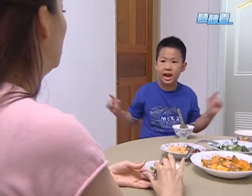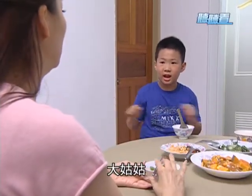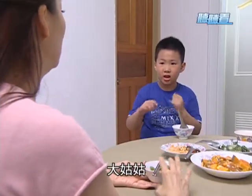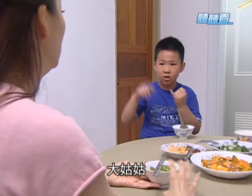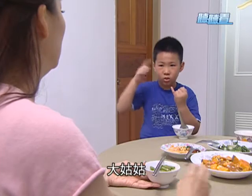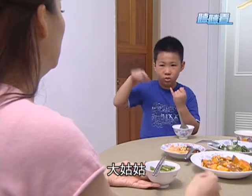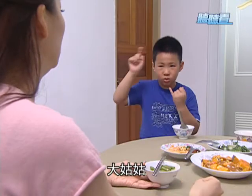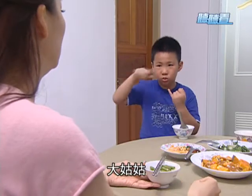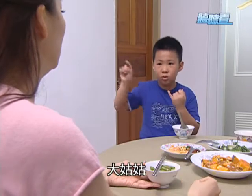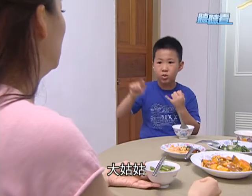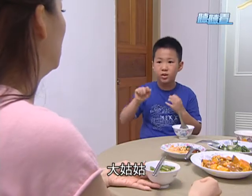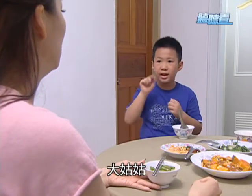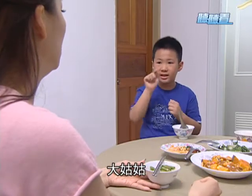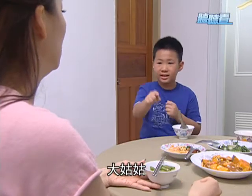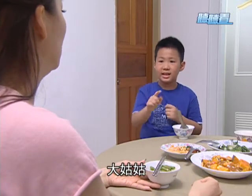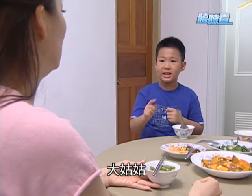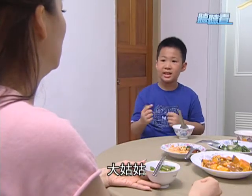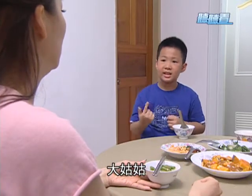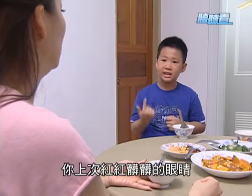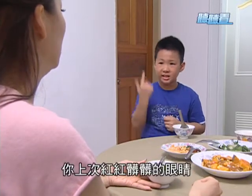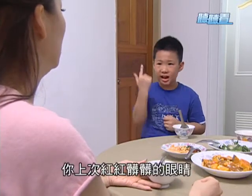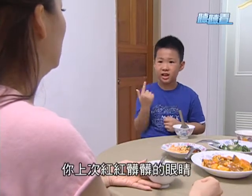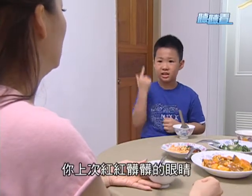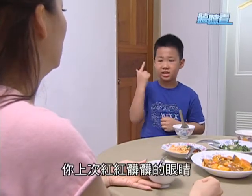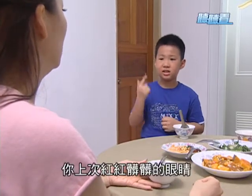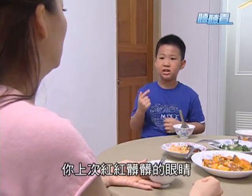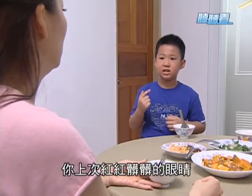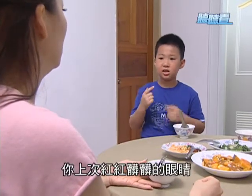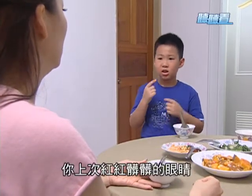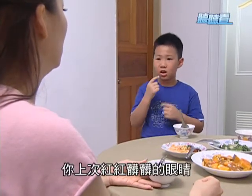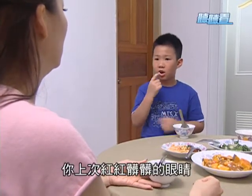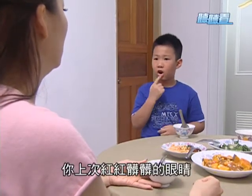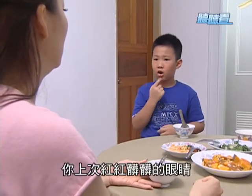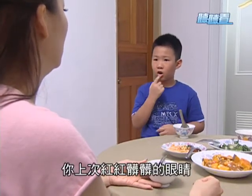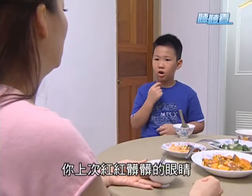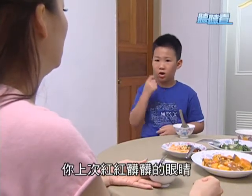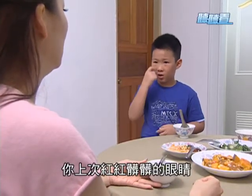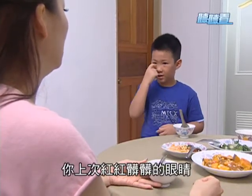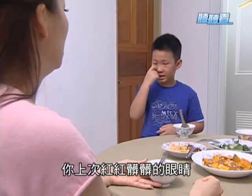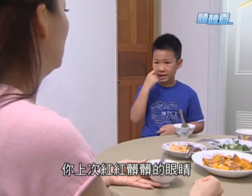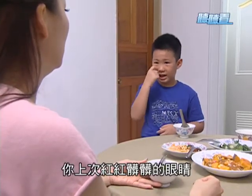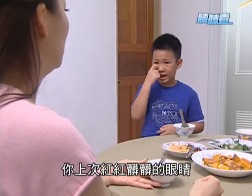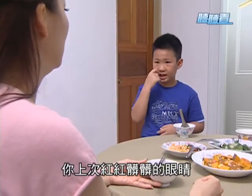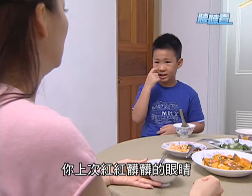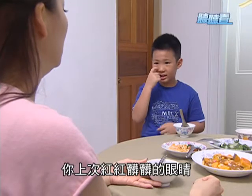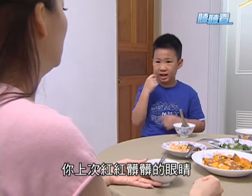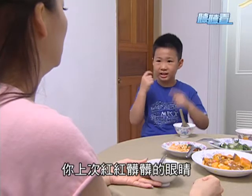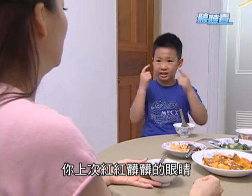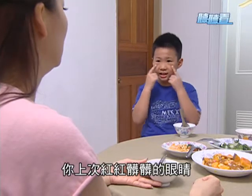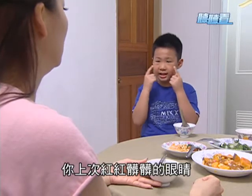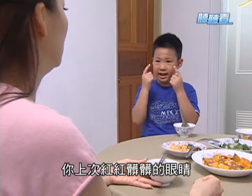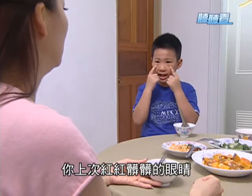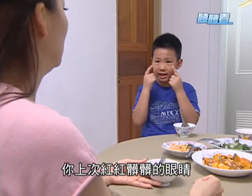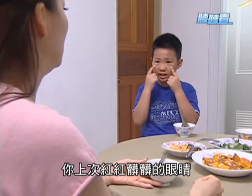大姑姑，你上次红红脏脏的眼